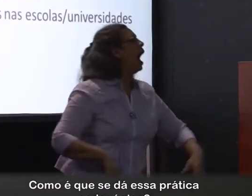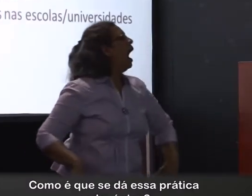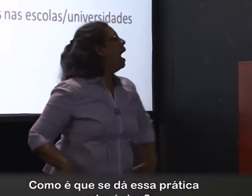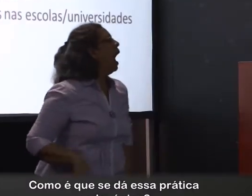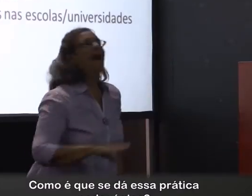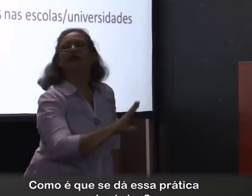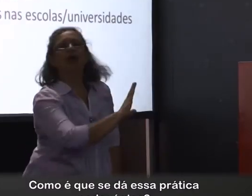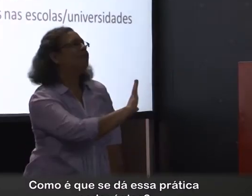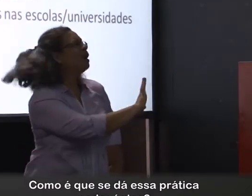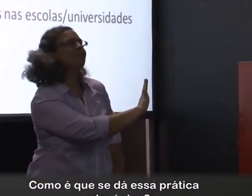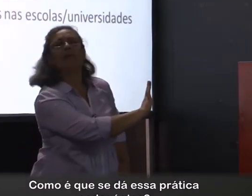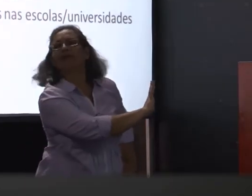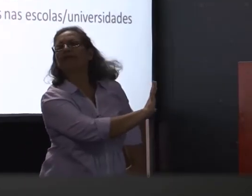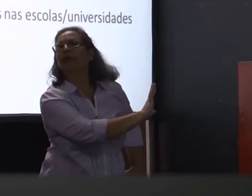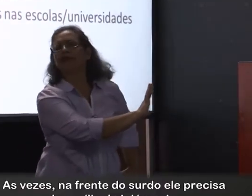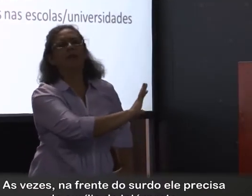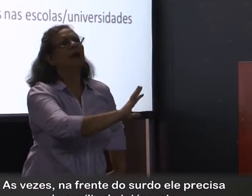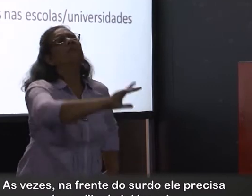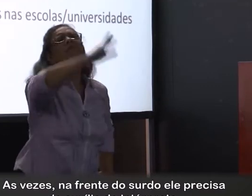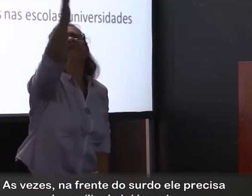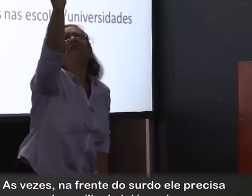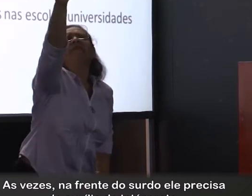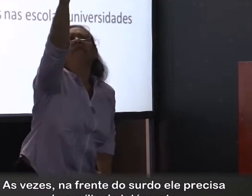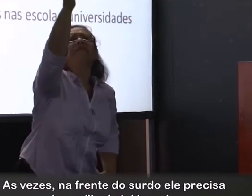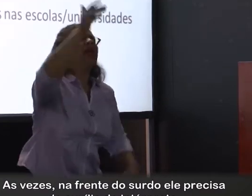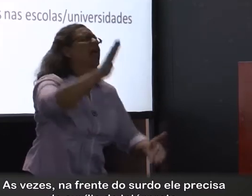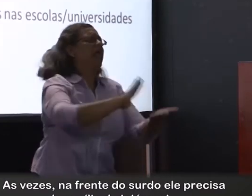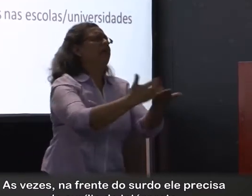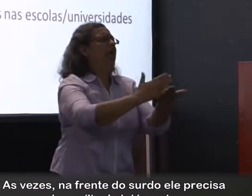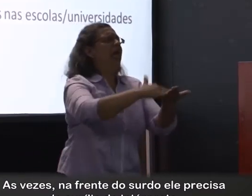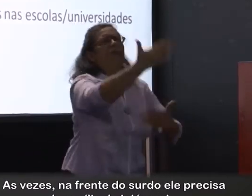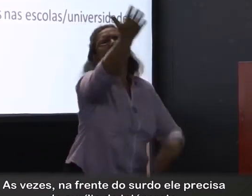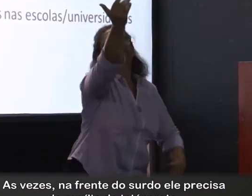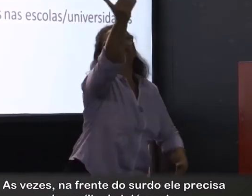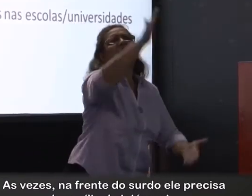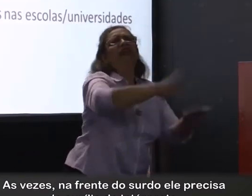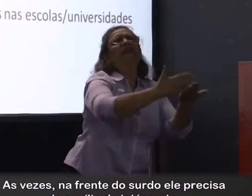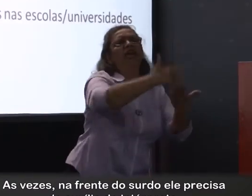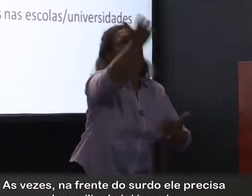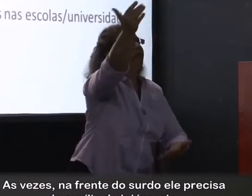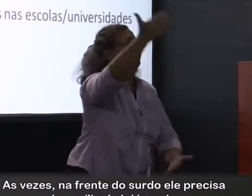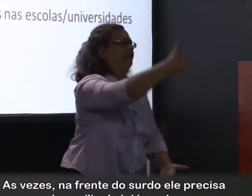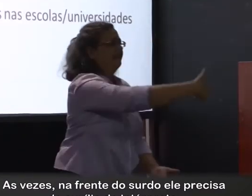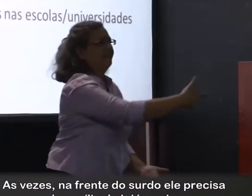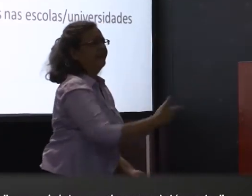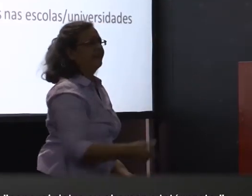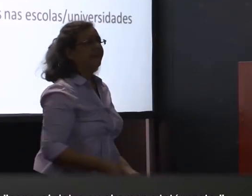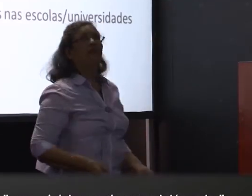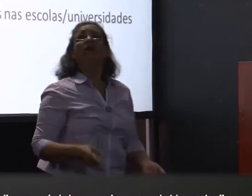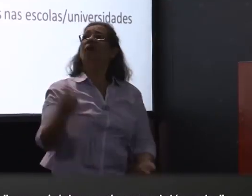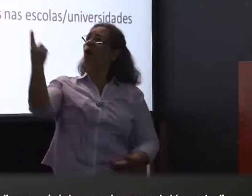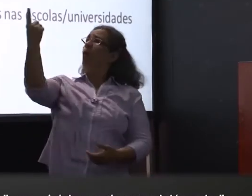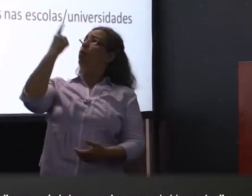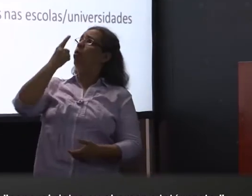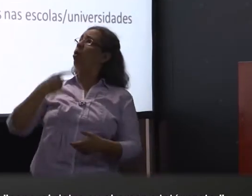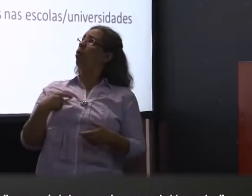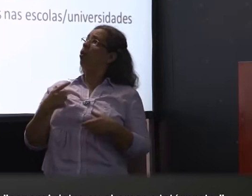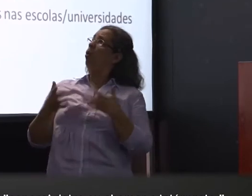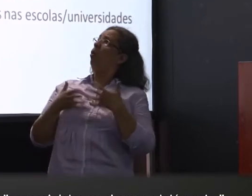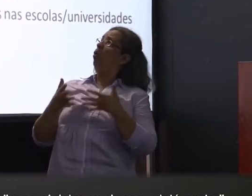prática pedagógica? Às vezes, ele na frente do surdo, ele precisa do auxílio do intérprete. Peraí, deixa eu chamar o